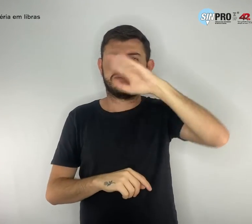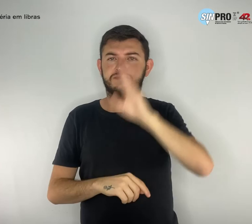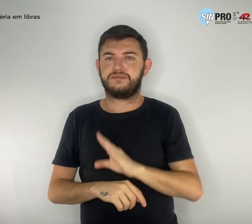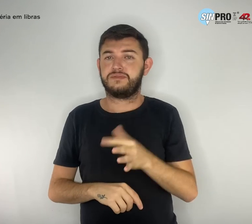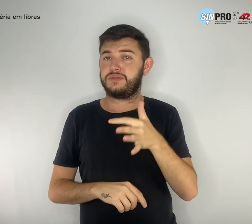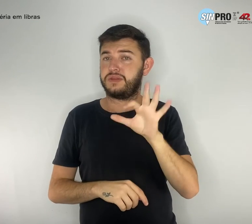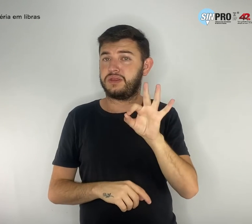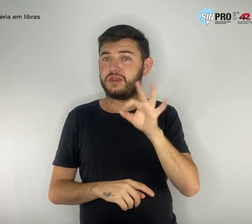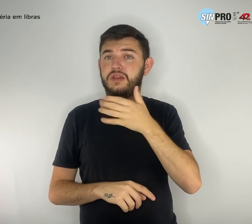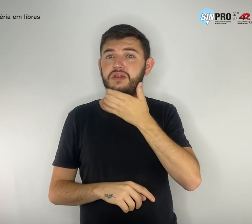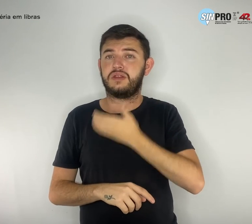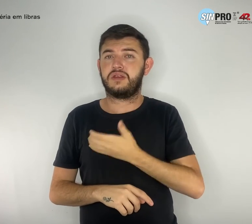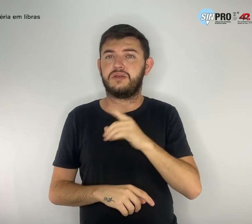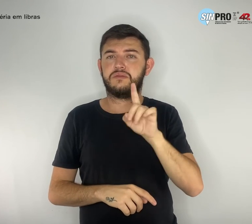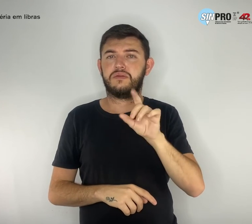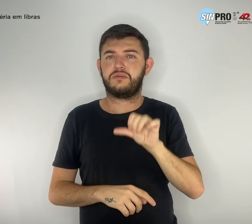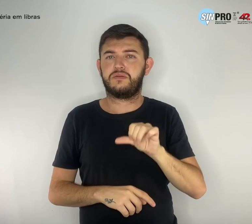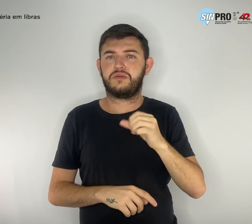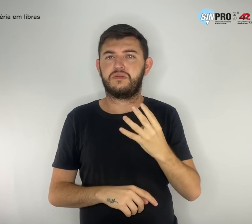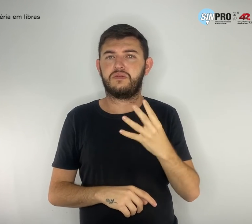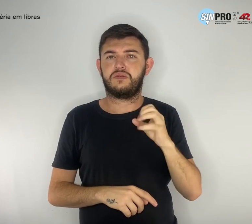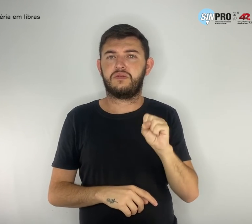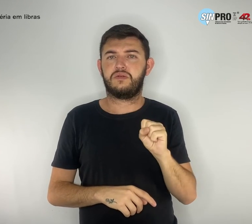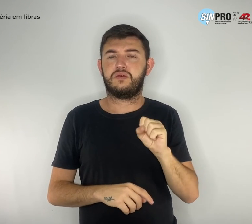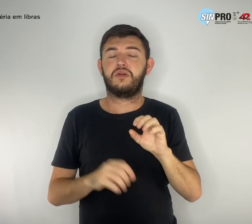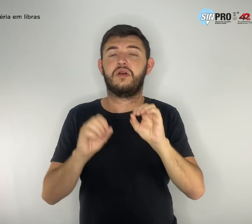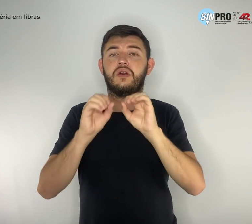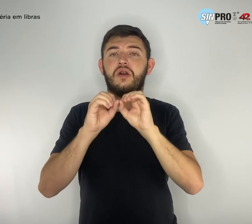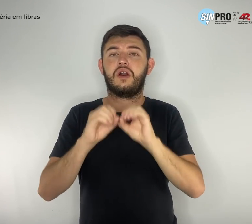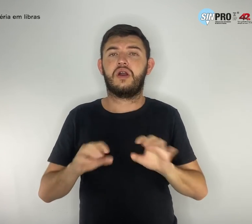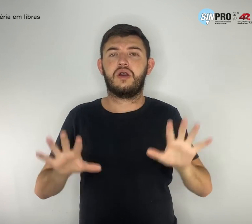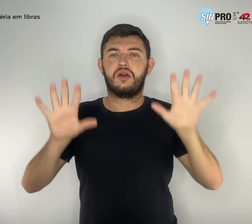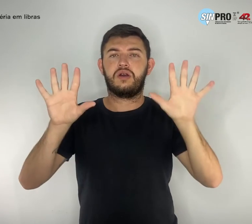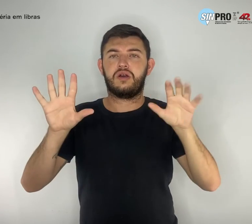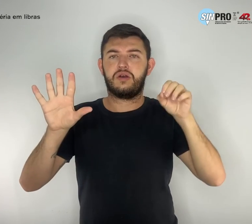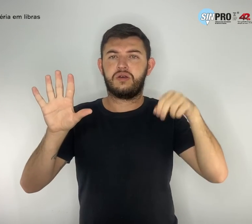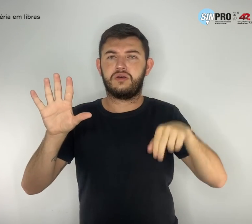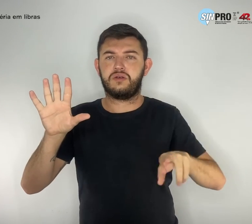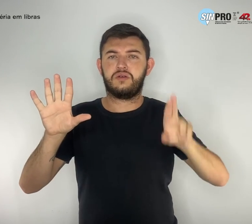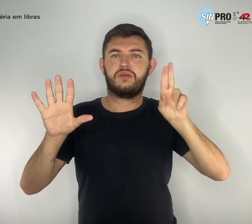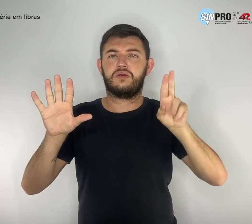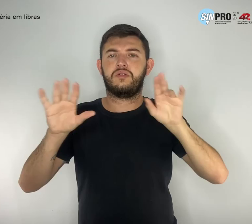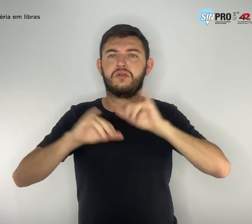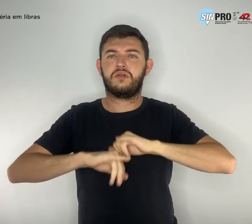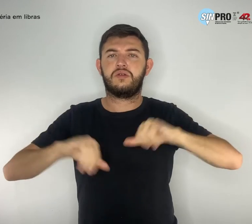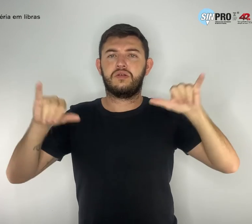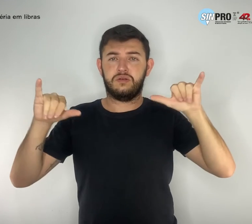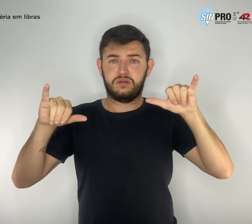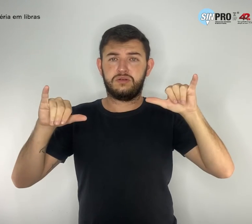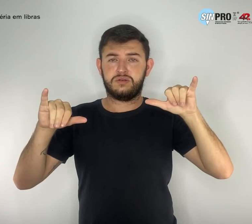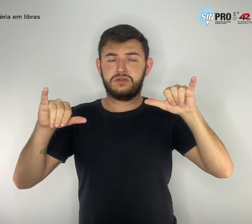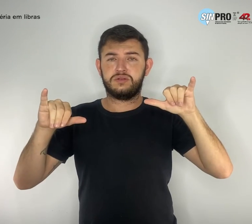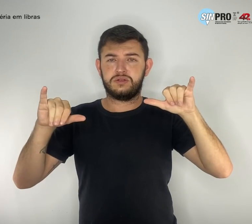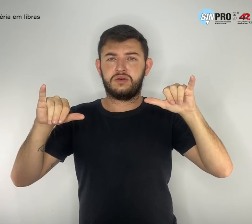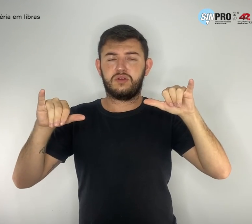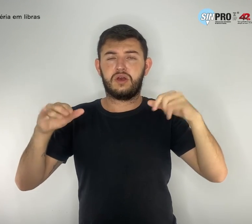1948, a Organização das Nações Unidas proclamou a Declaração Universal dos Direitos